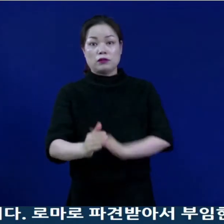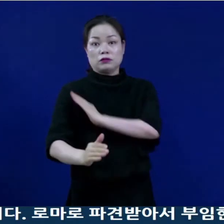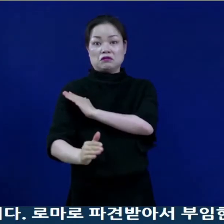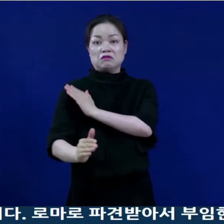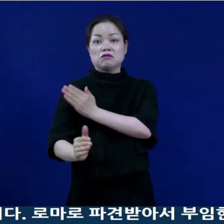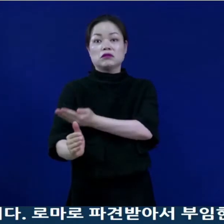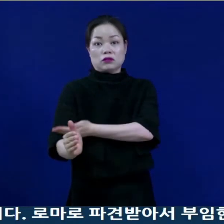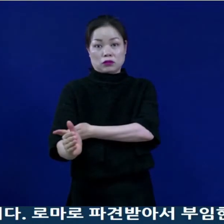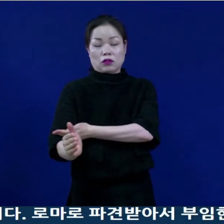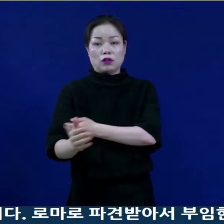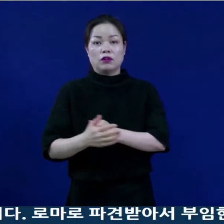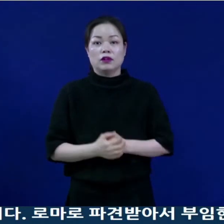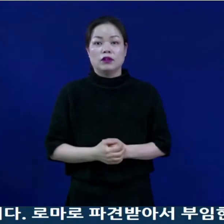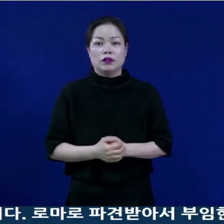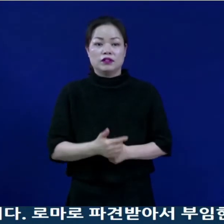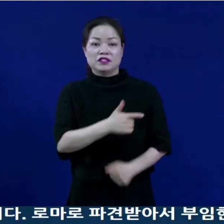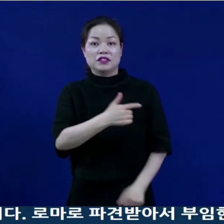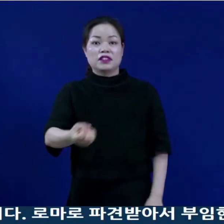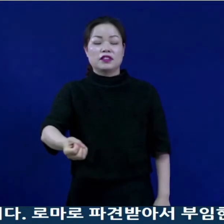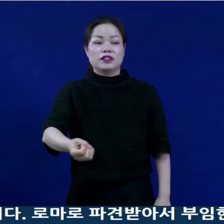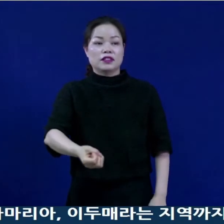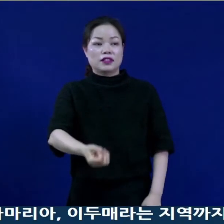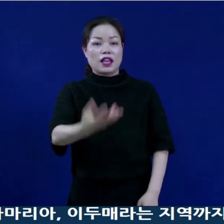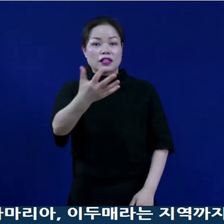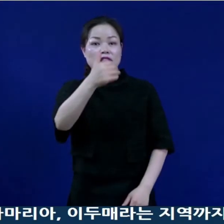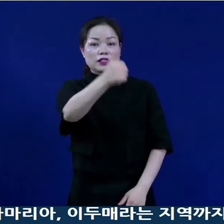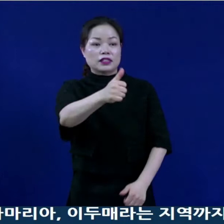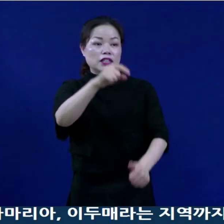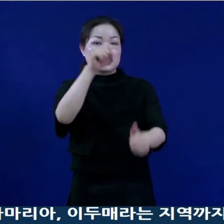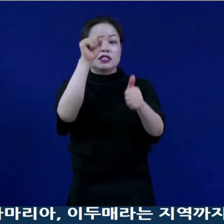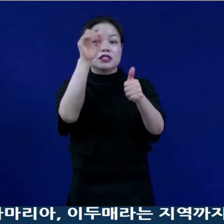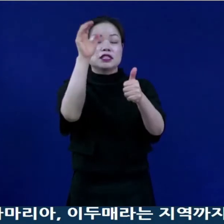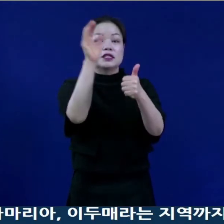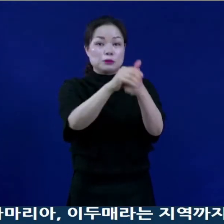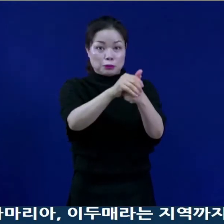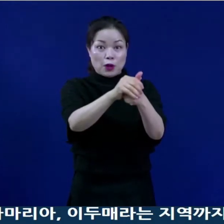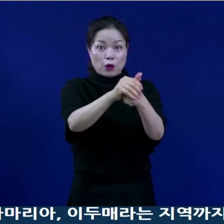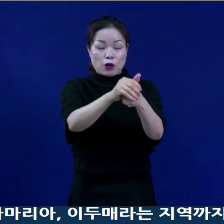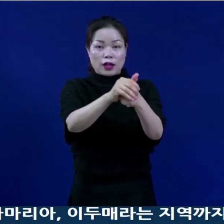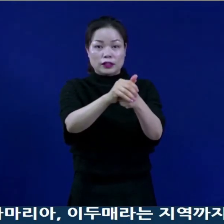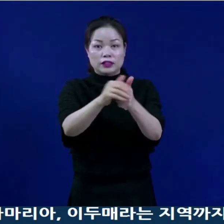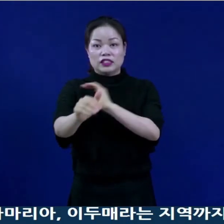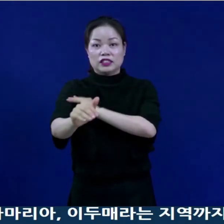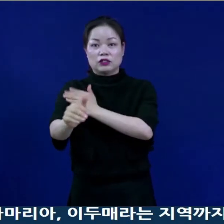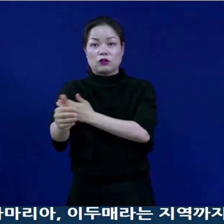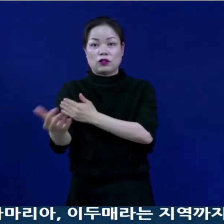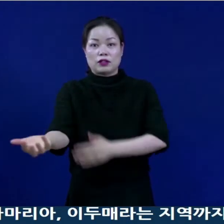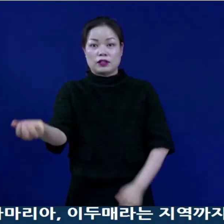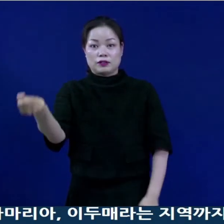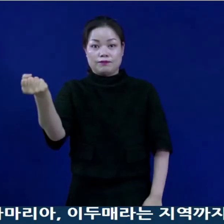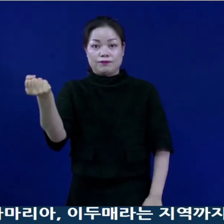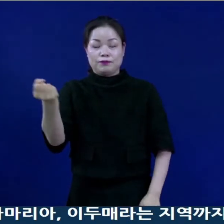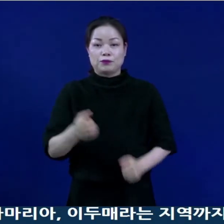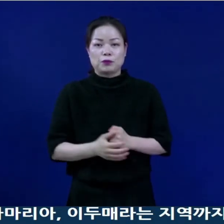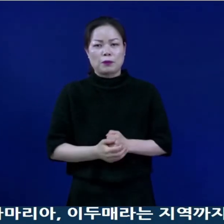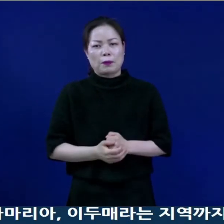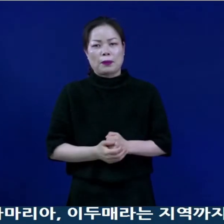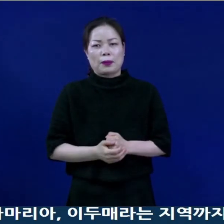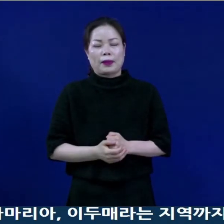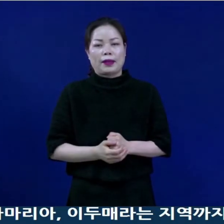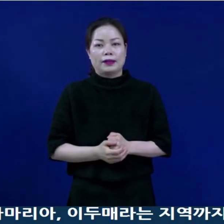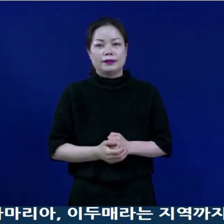뿐만 아니라 대제사장을 임명할 수 있는 권한까지도 그는 가지고 있었습니다.